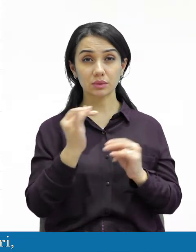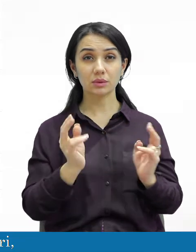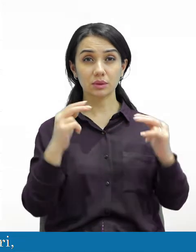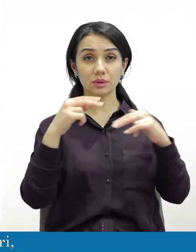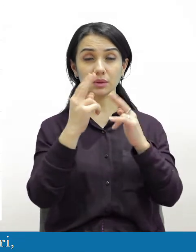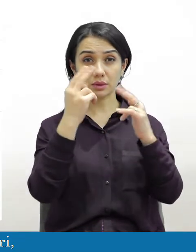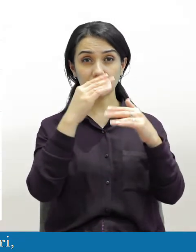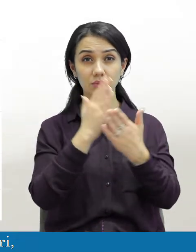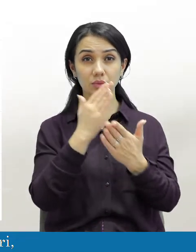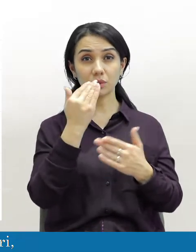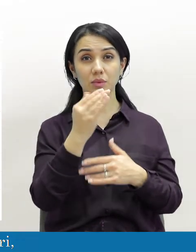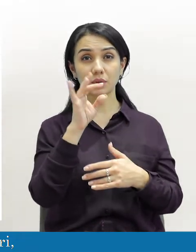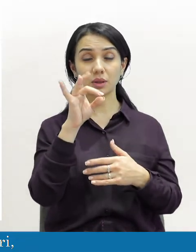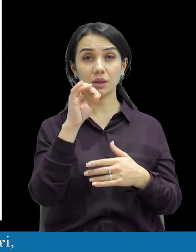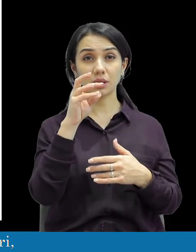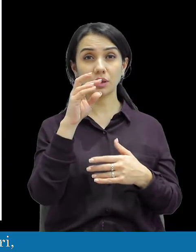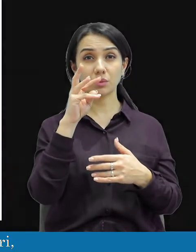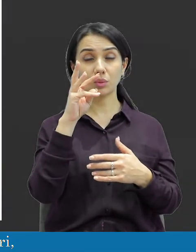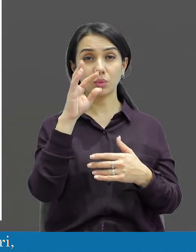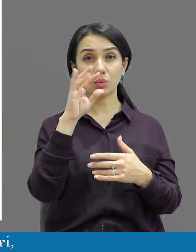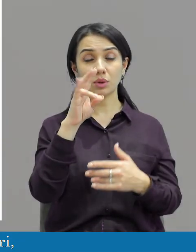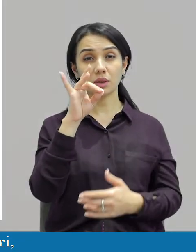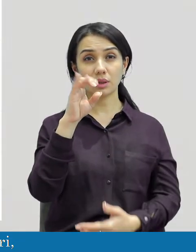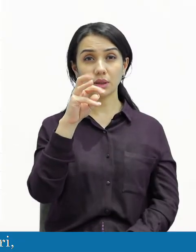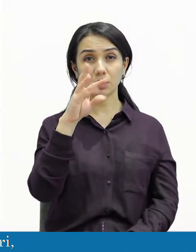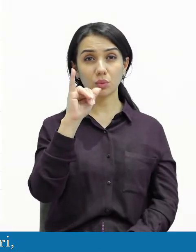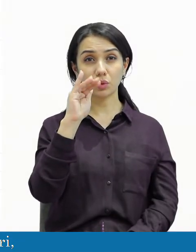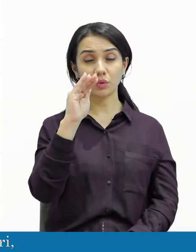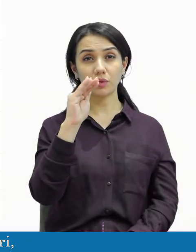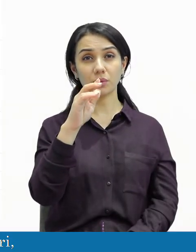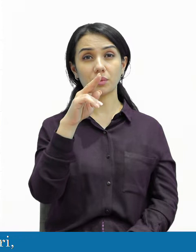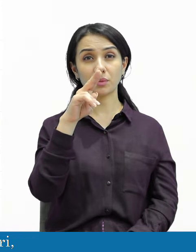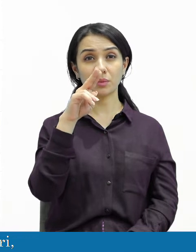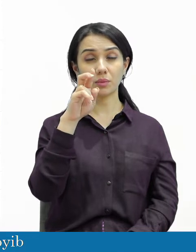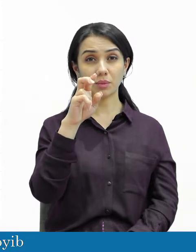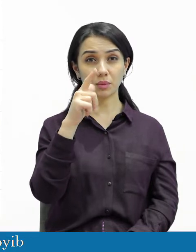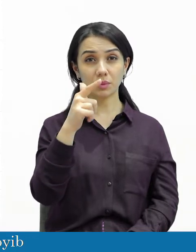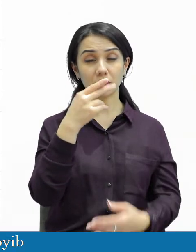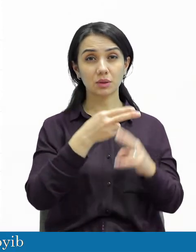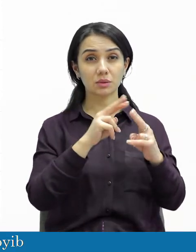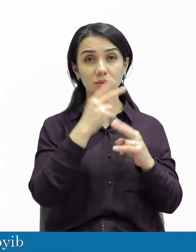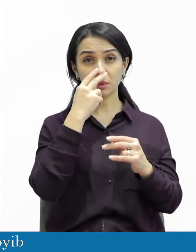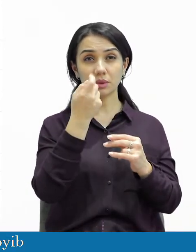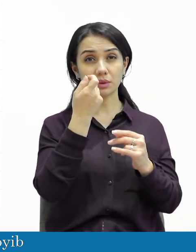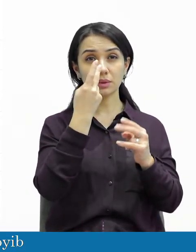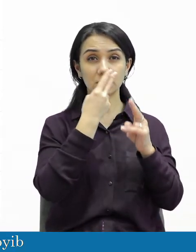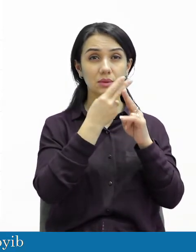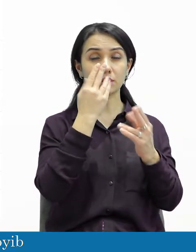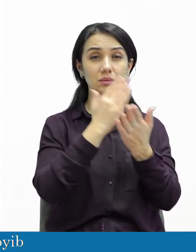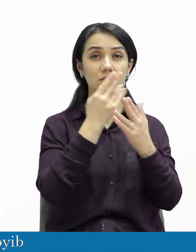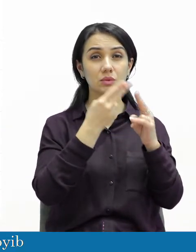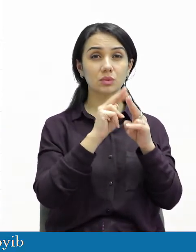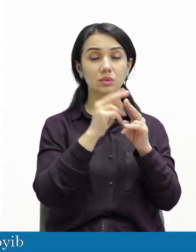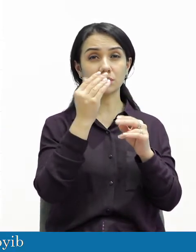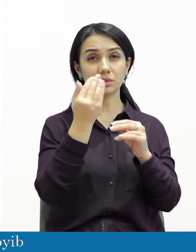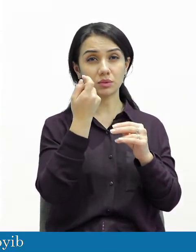qirqaymiz. RemoveBG run. Qo'l bilan polnischi qirqib berdi. To'g'ri, ozgina mana bu joylarda bug bor,